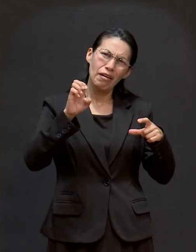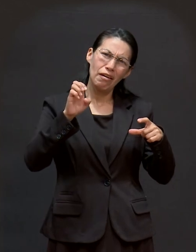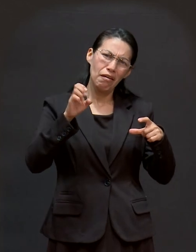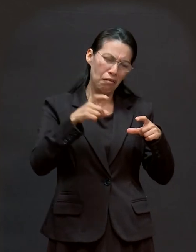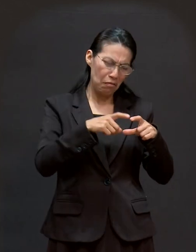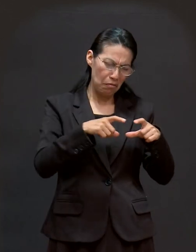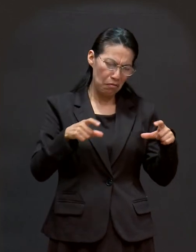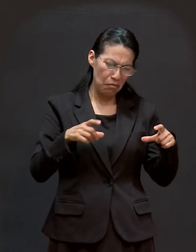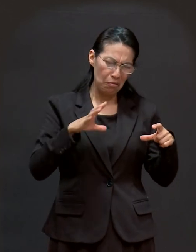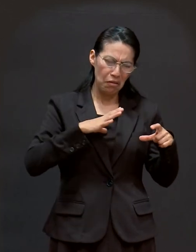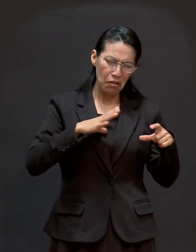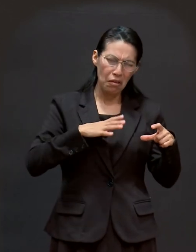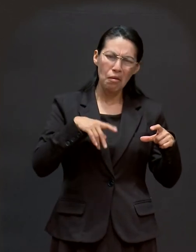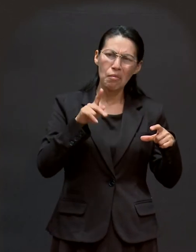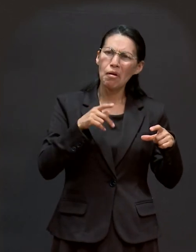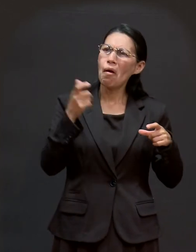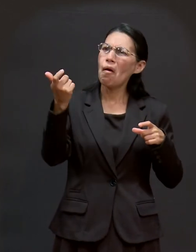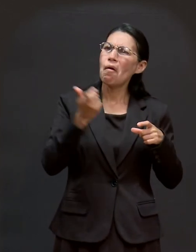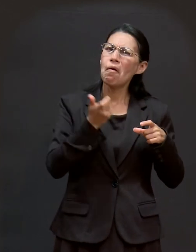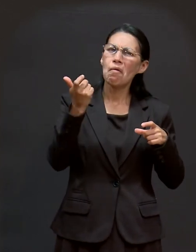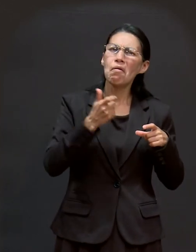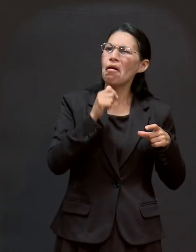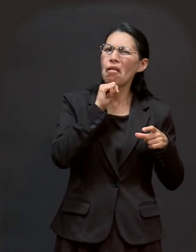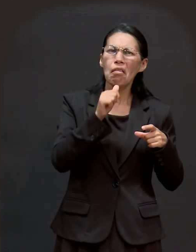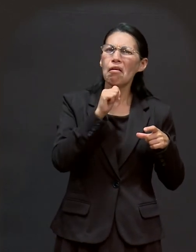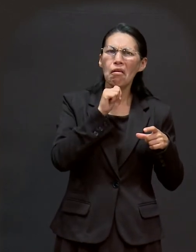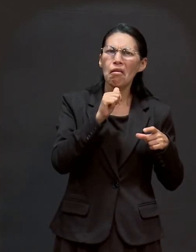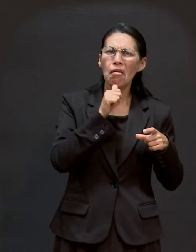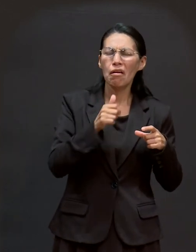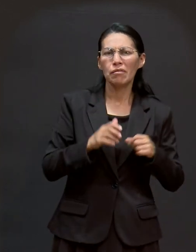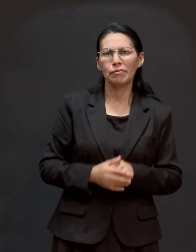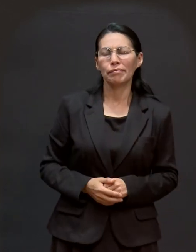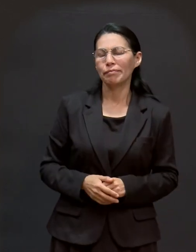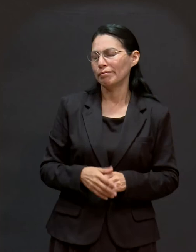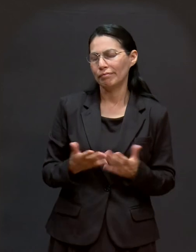y por eso en este programa acostumbramos